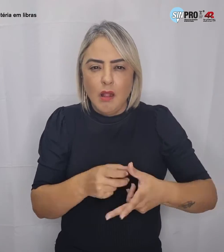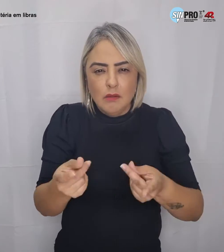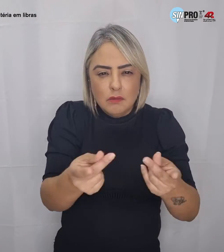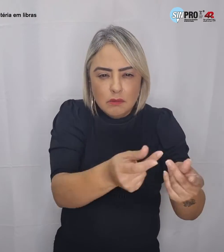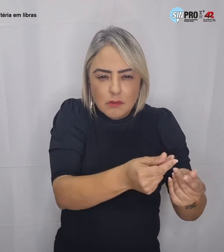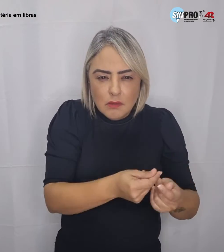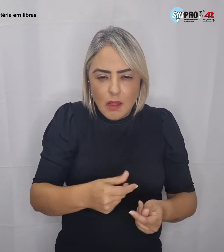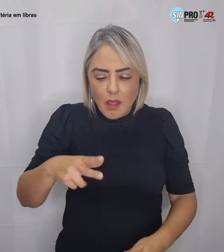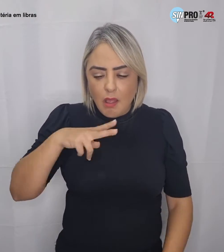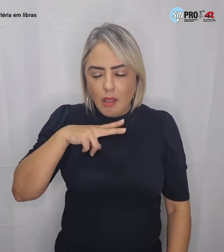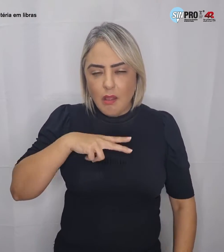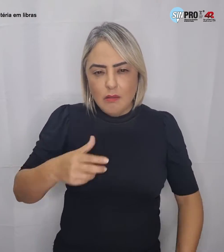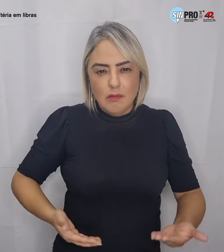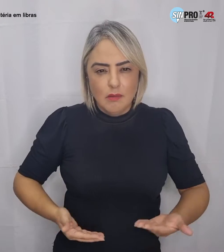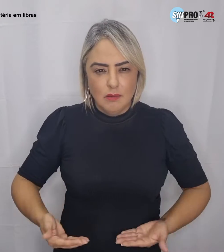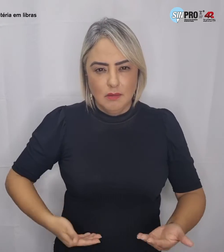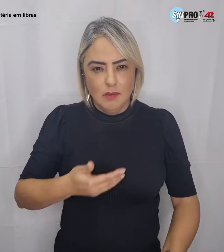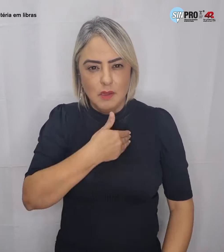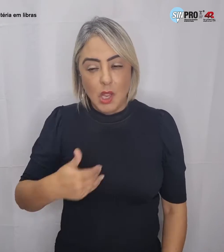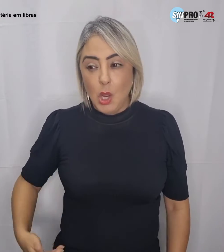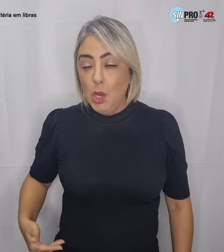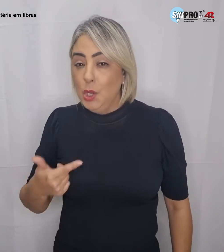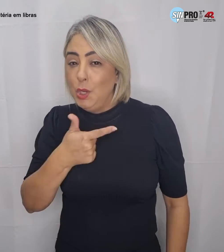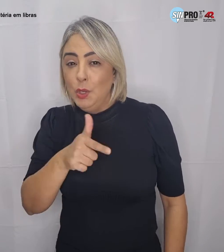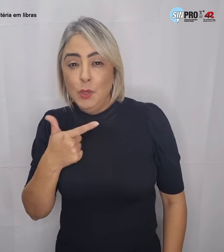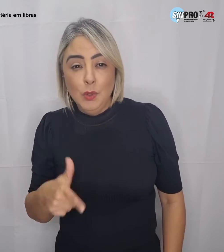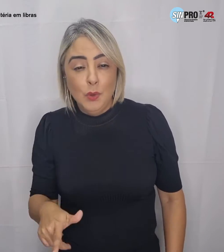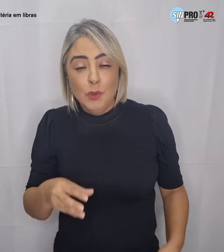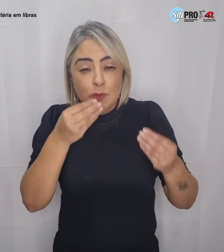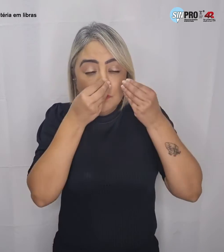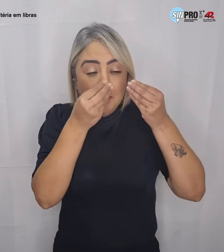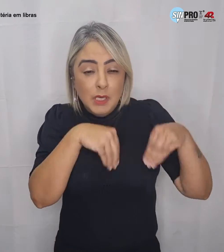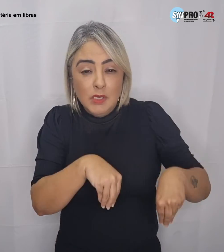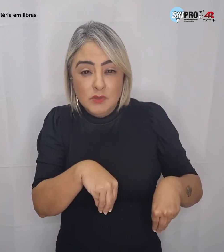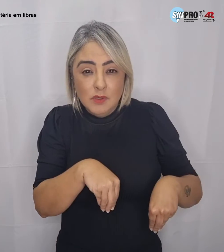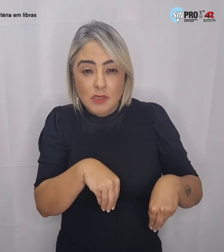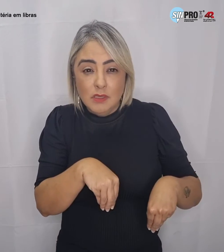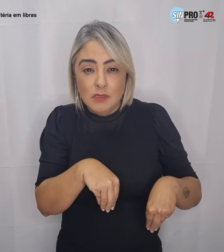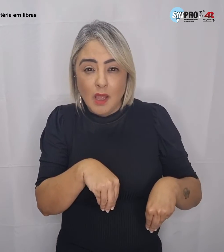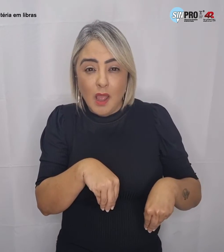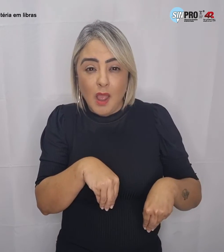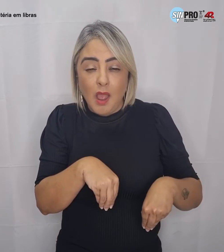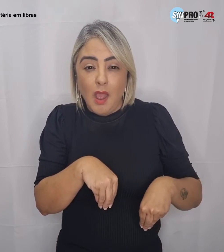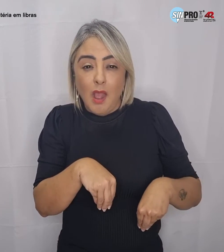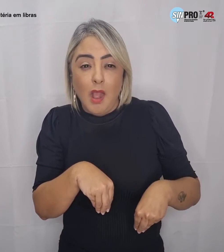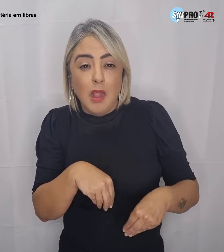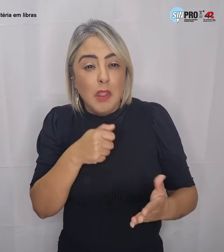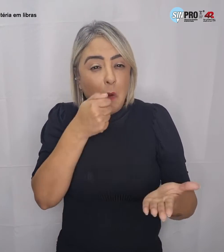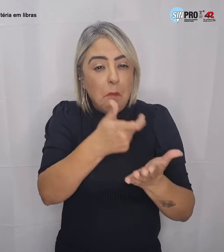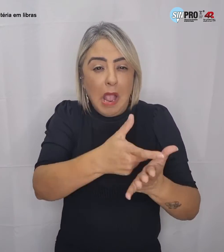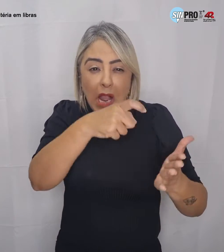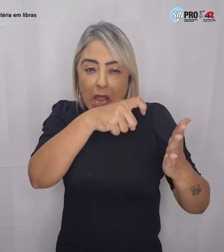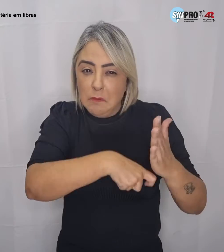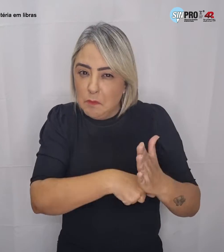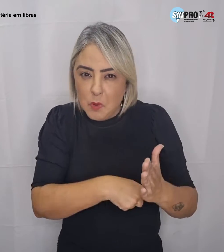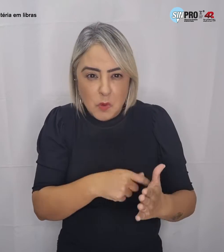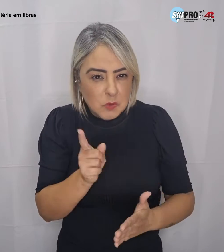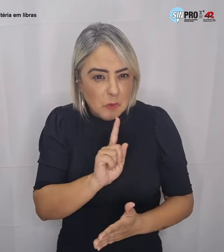das privatizações dos serviços públicos e outras mazelas, como sonegação descarada de